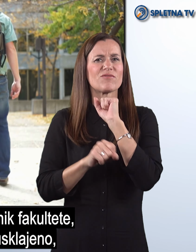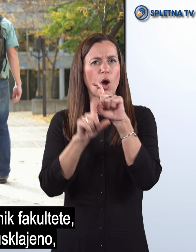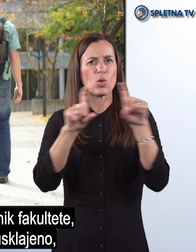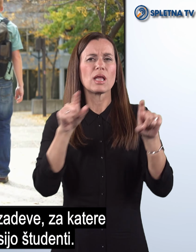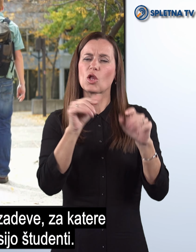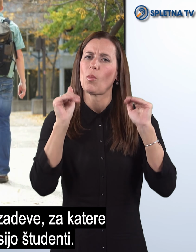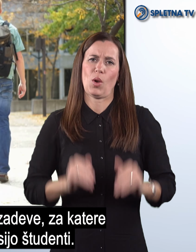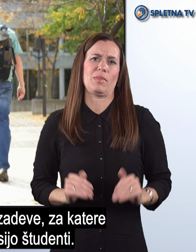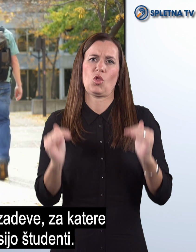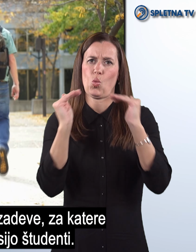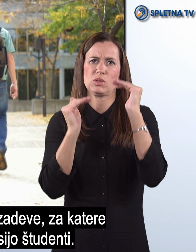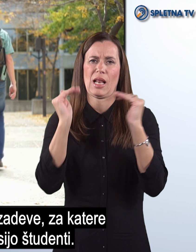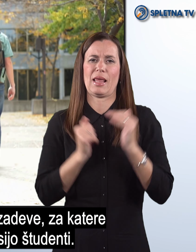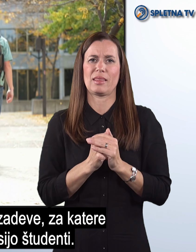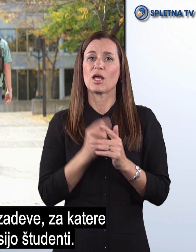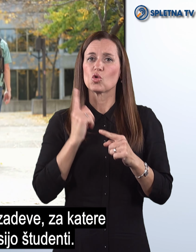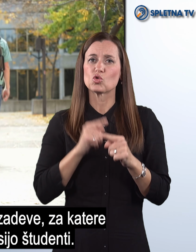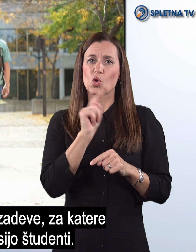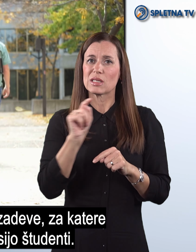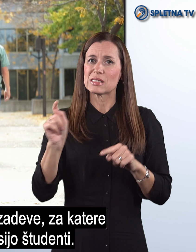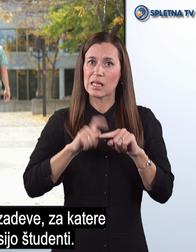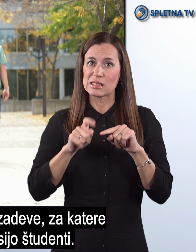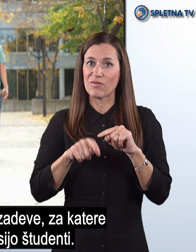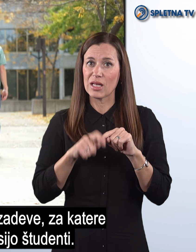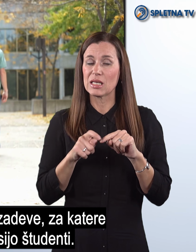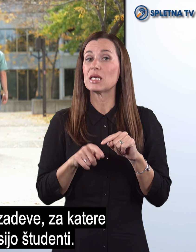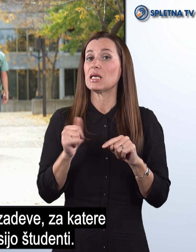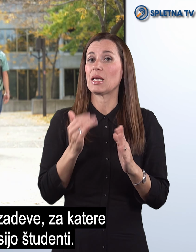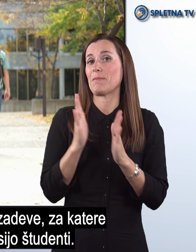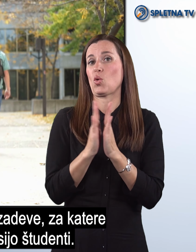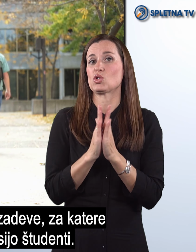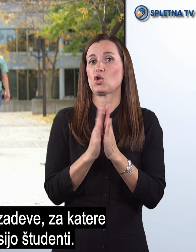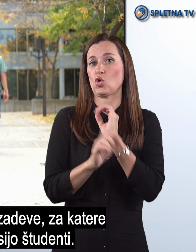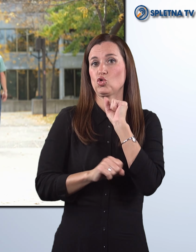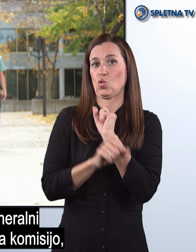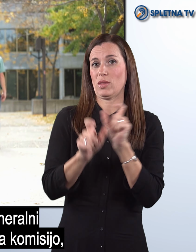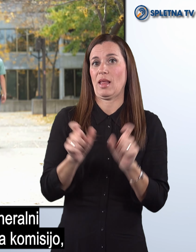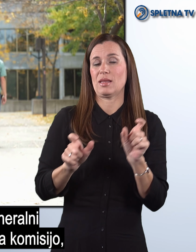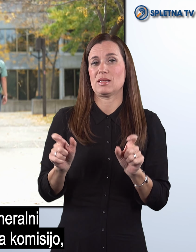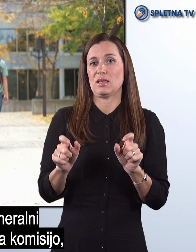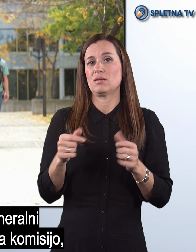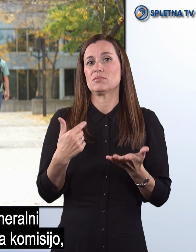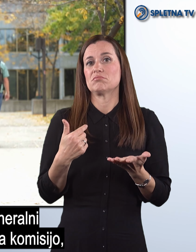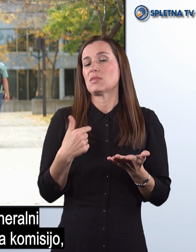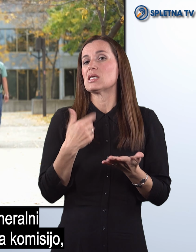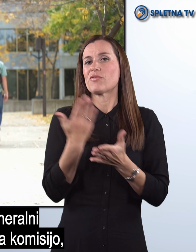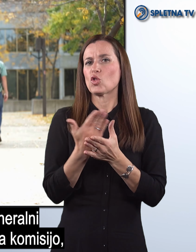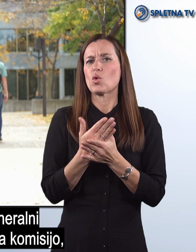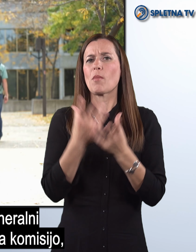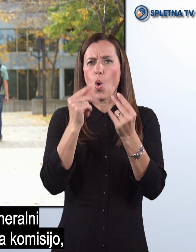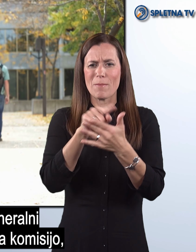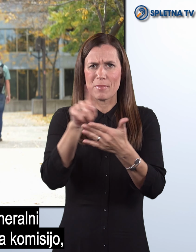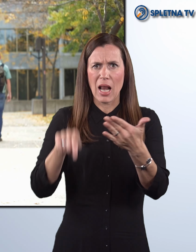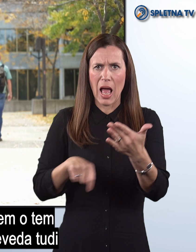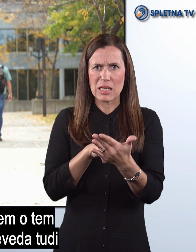usklajen. Točno na tiste zadeve, ki jih dejansko zaprosijo študenti. To je en tak generalni obrazec, gre na